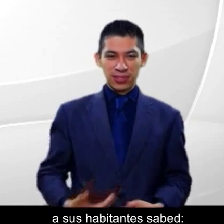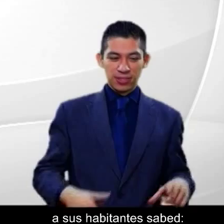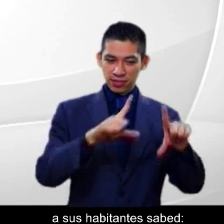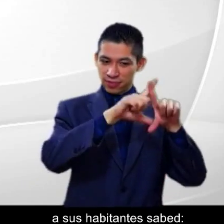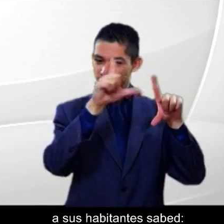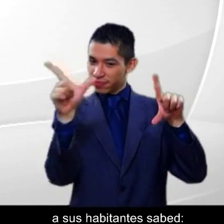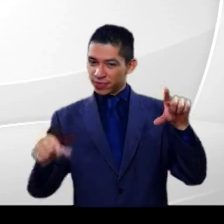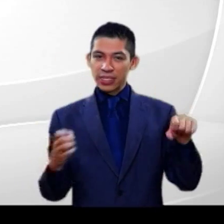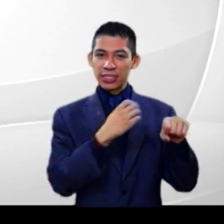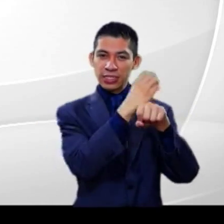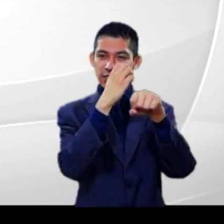saber